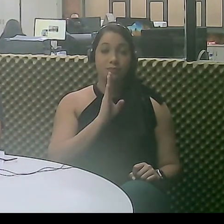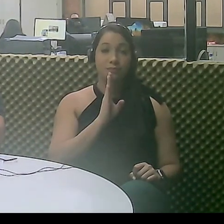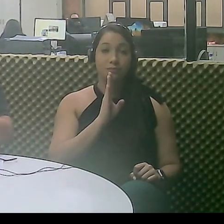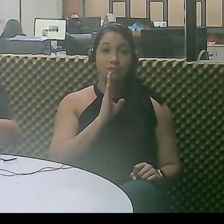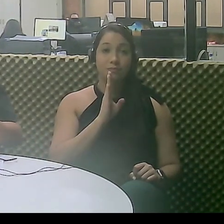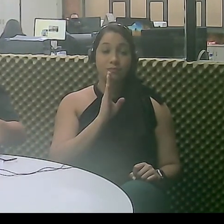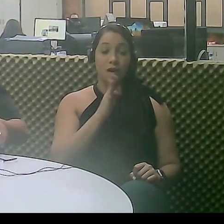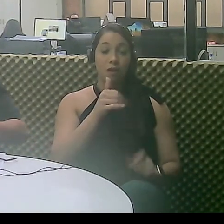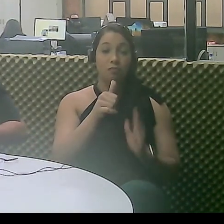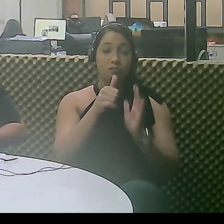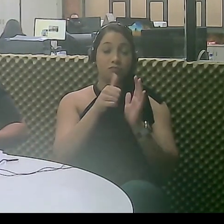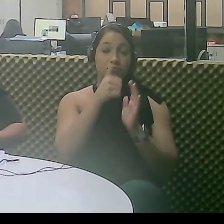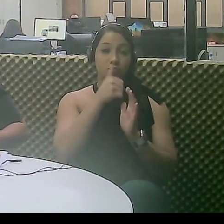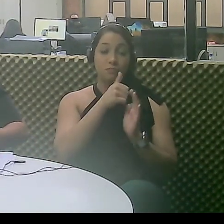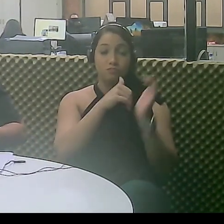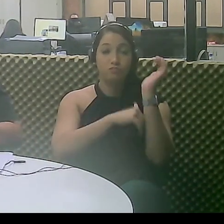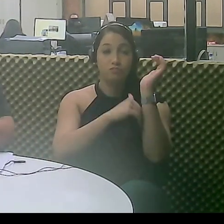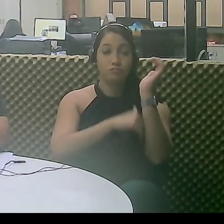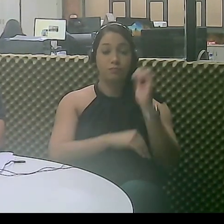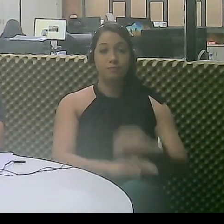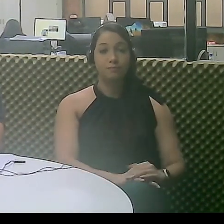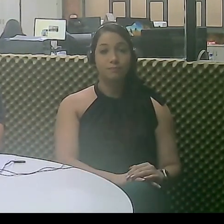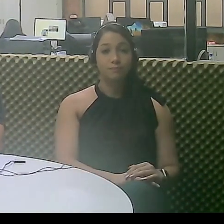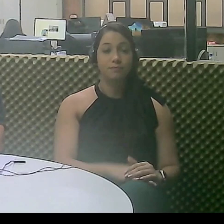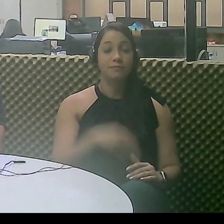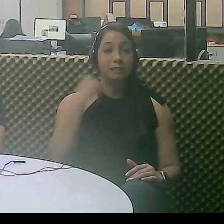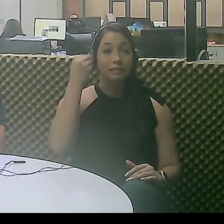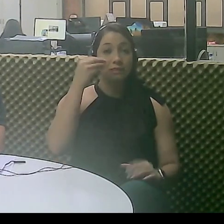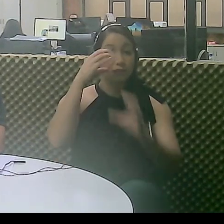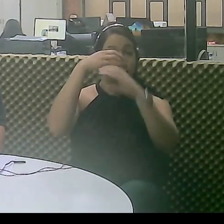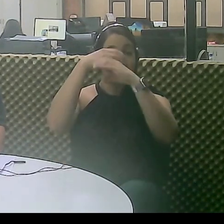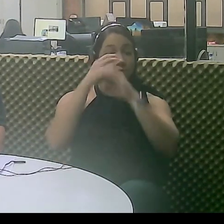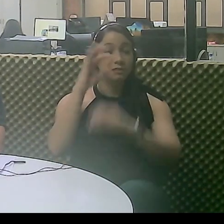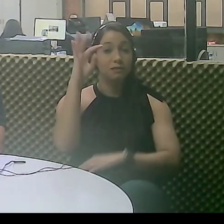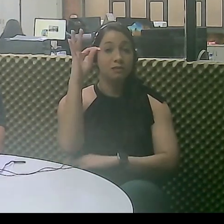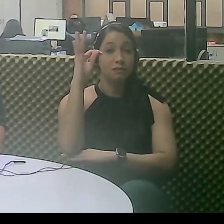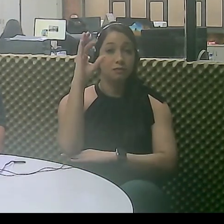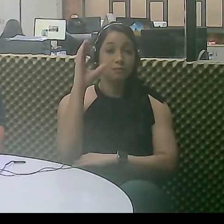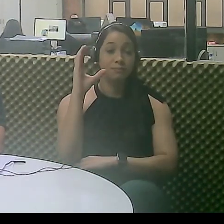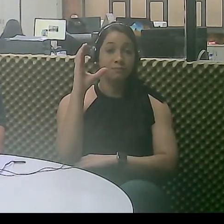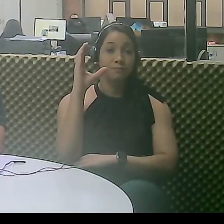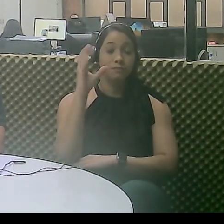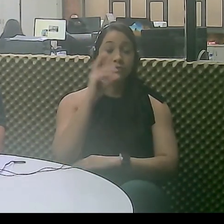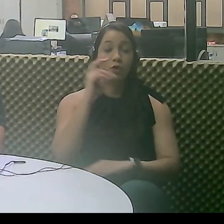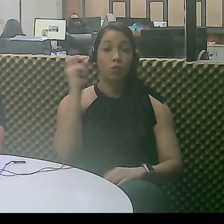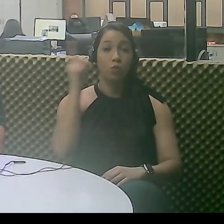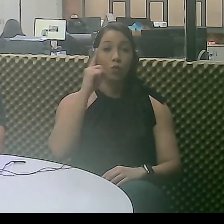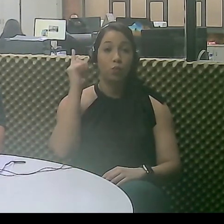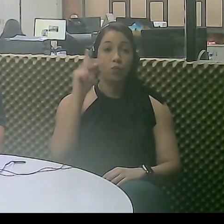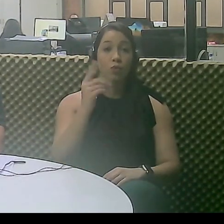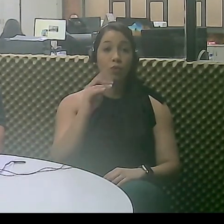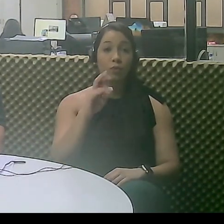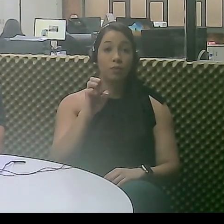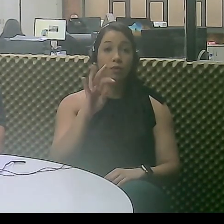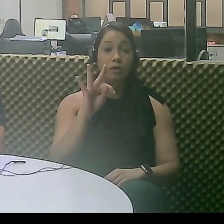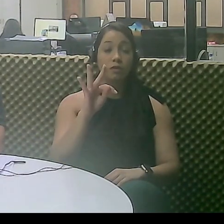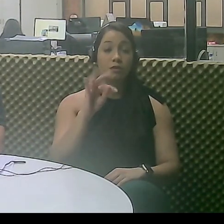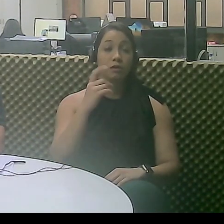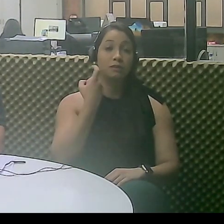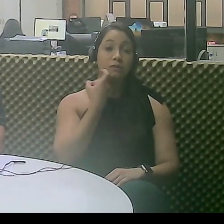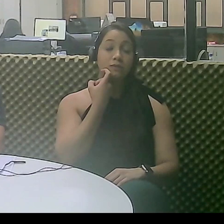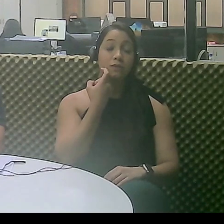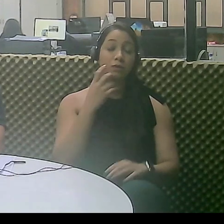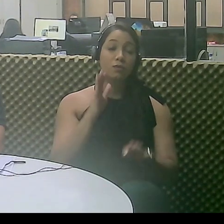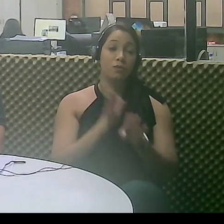forma sigilosa. Além da testagem no Terminal Central, o Ambulatório Herbert de Souza funciona de segunda